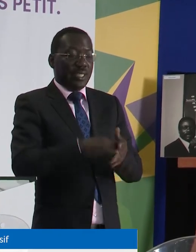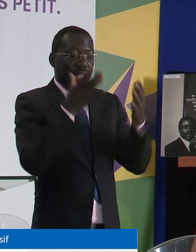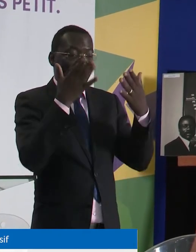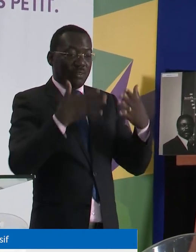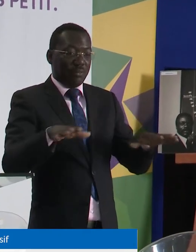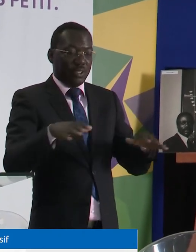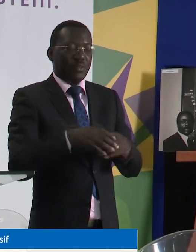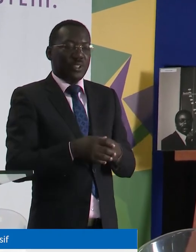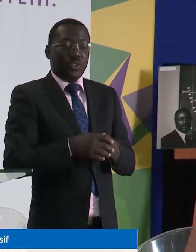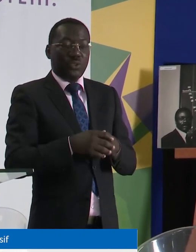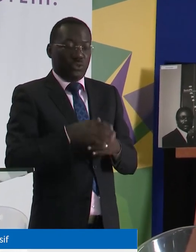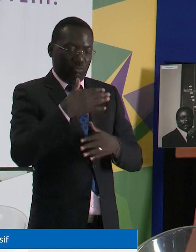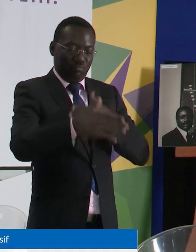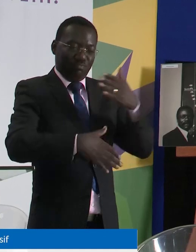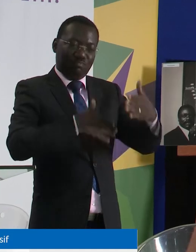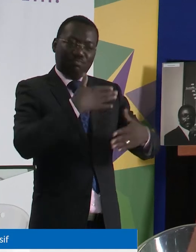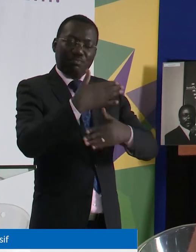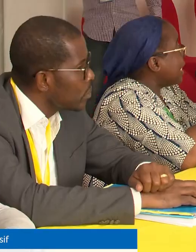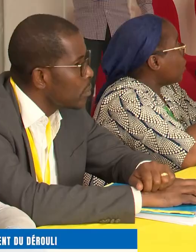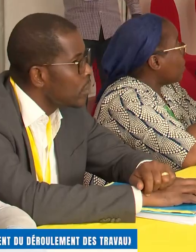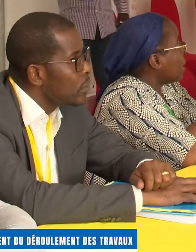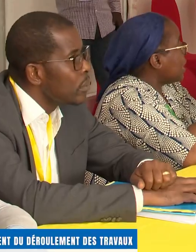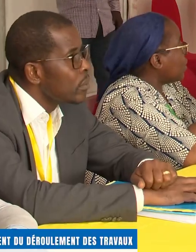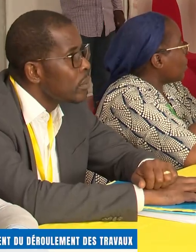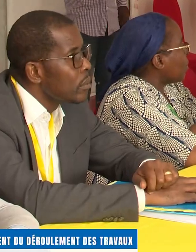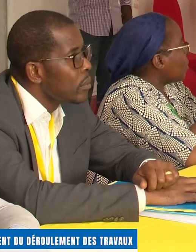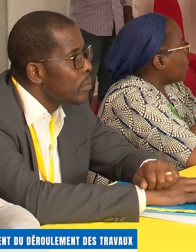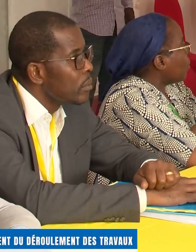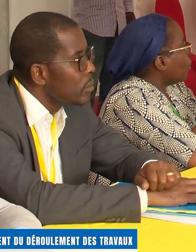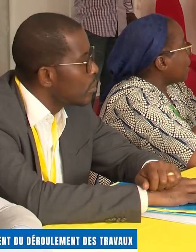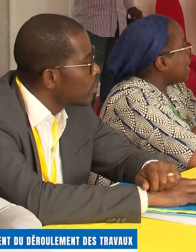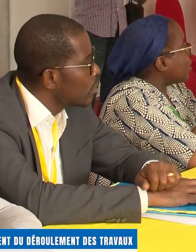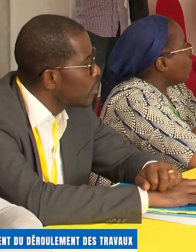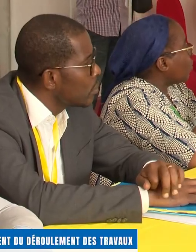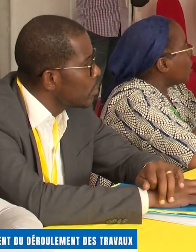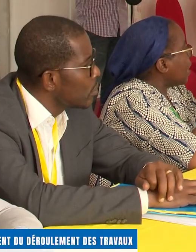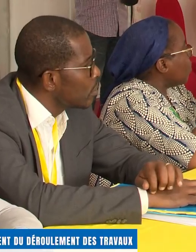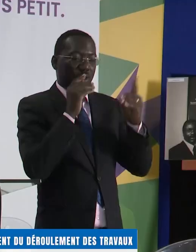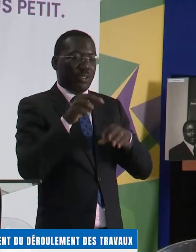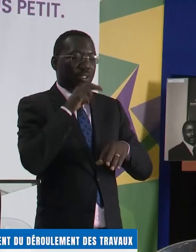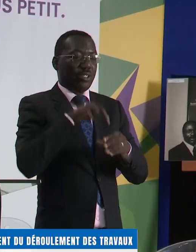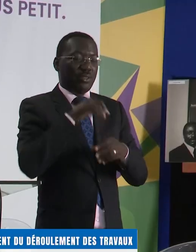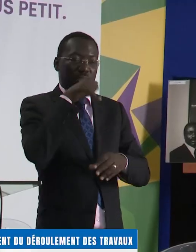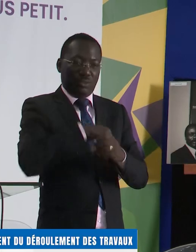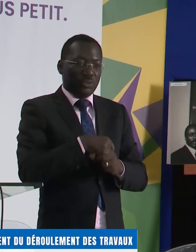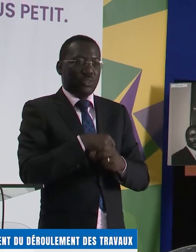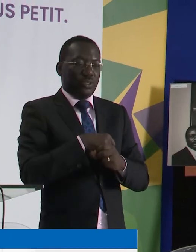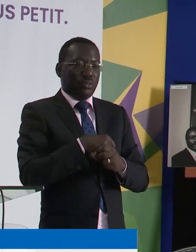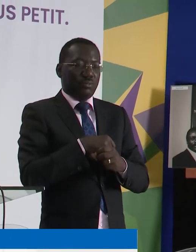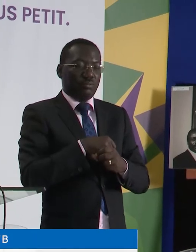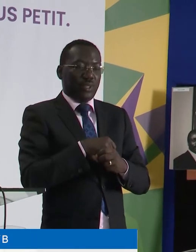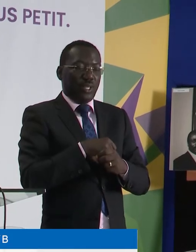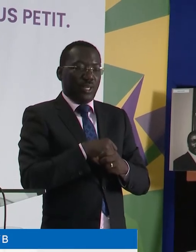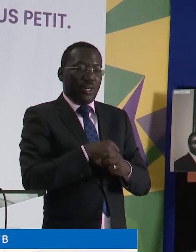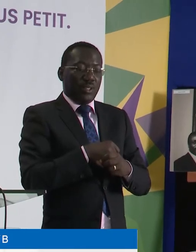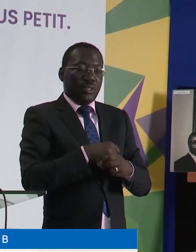terme de ce processus de validation que le bureau du dialogue national inclusif